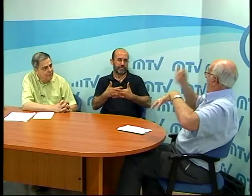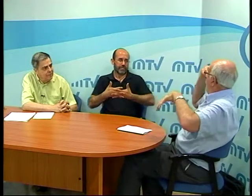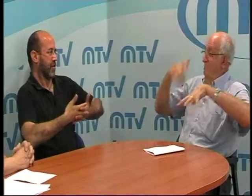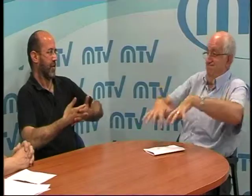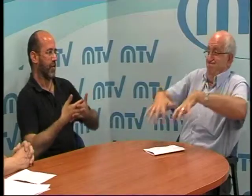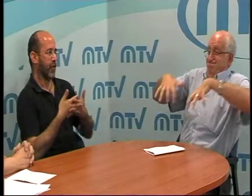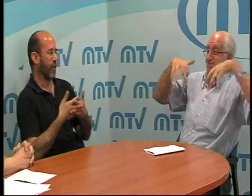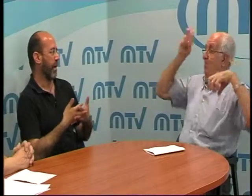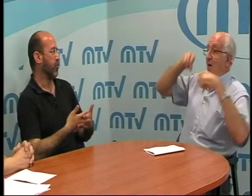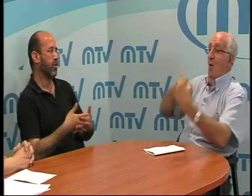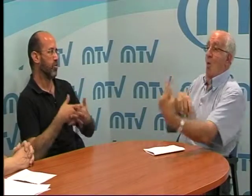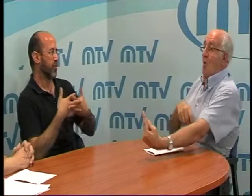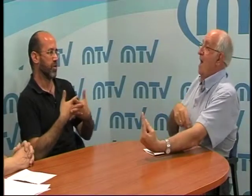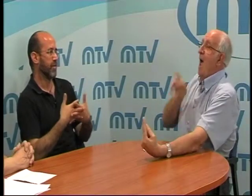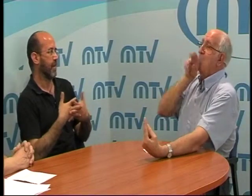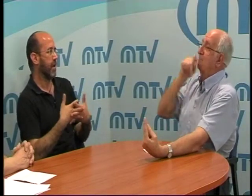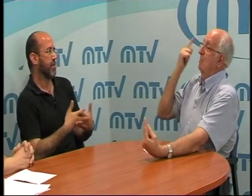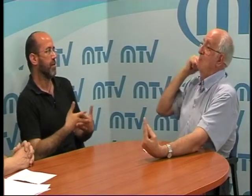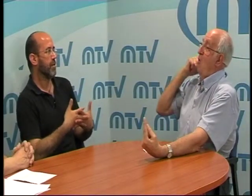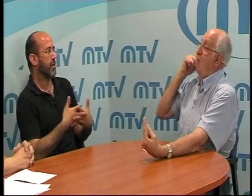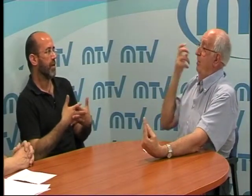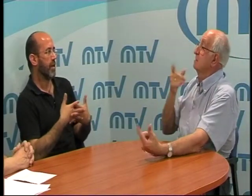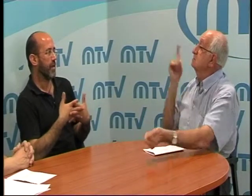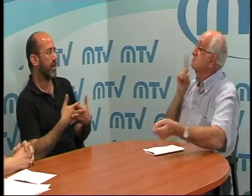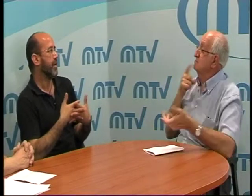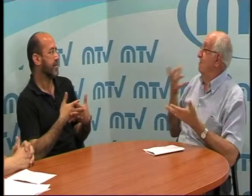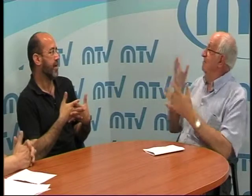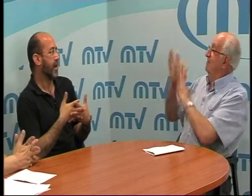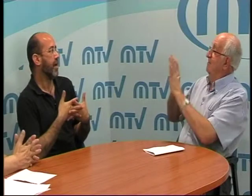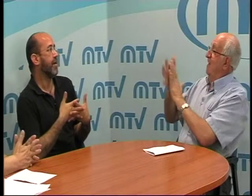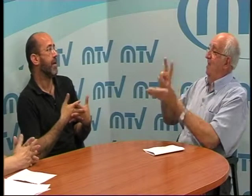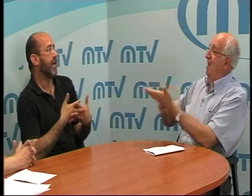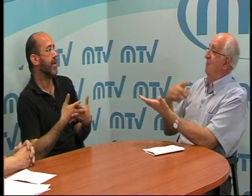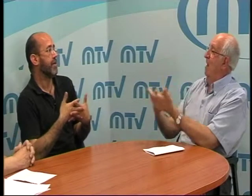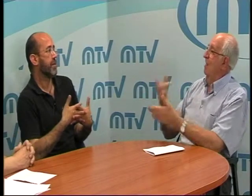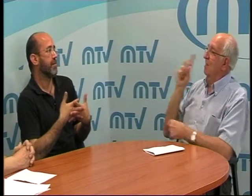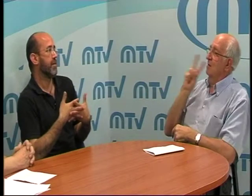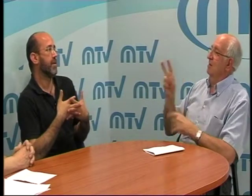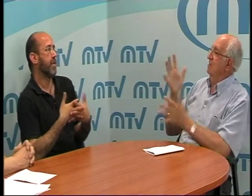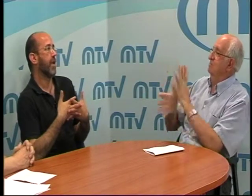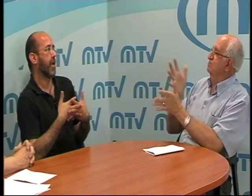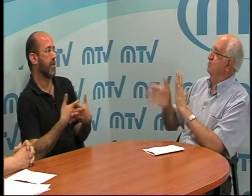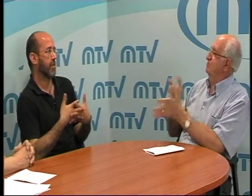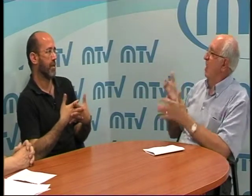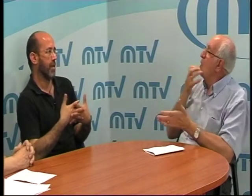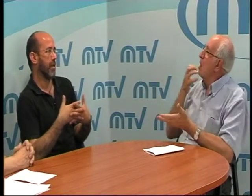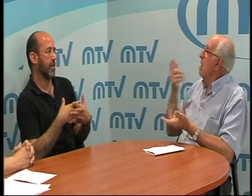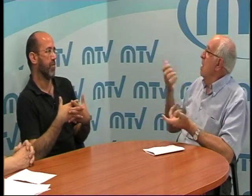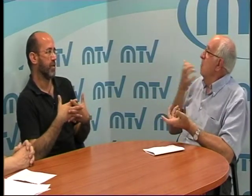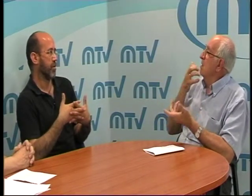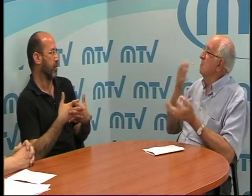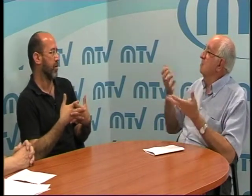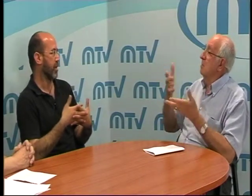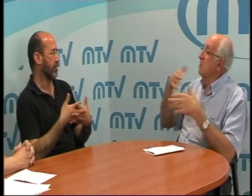que, aunque estén todos los demás alumnos, su profesor está hablando, y el intérprete está interpretando las clases